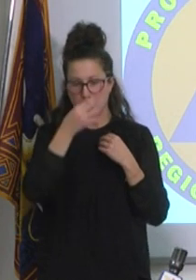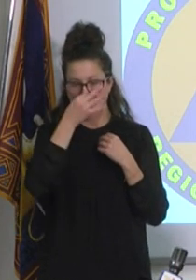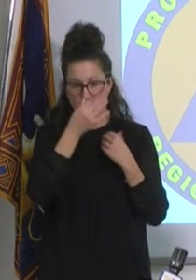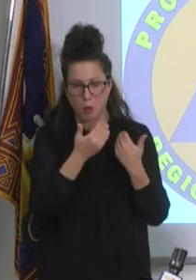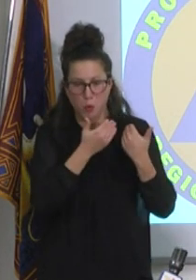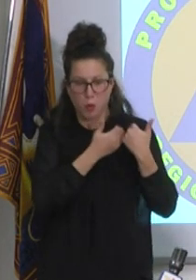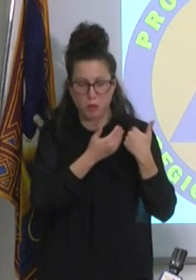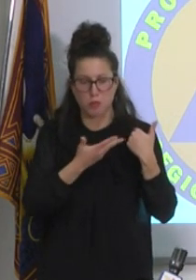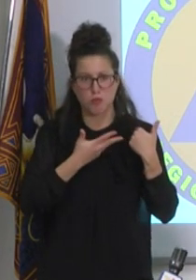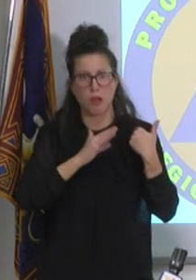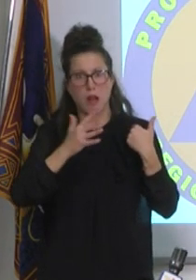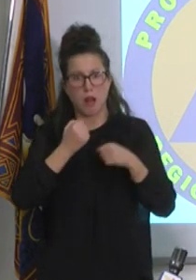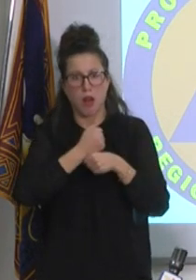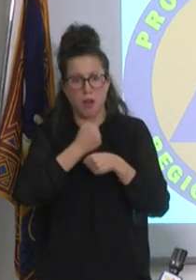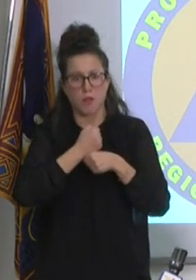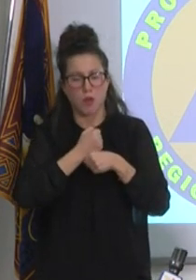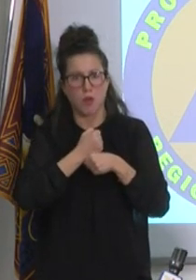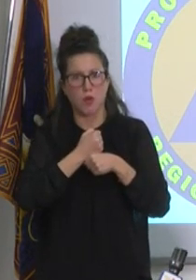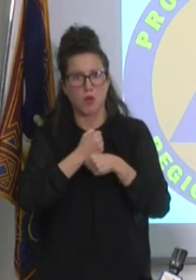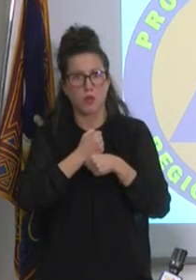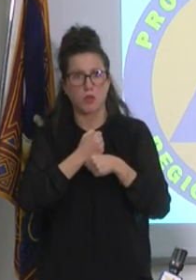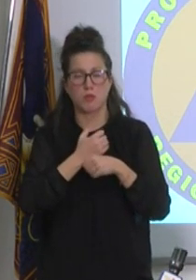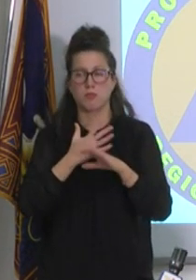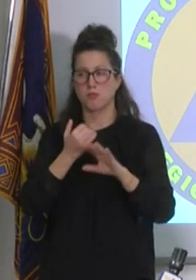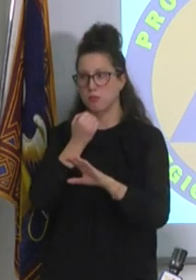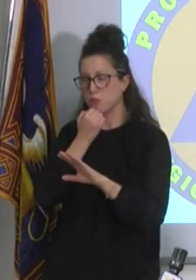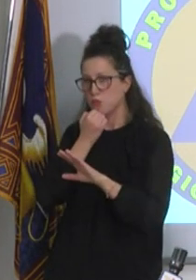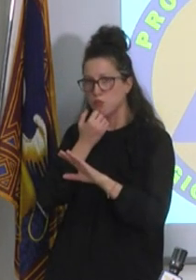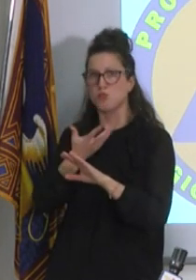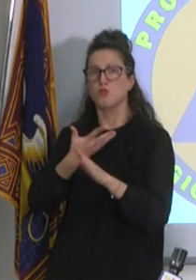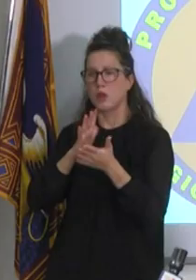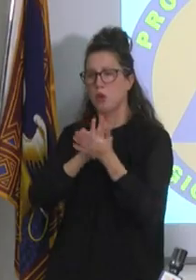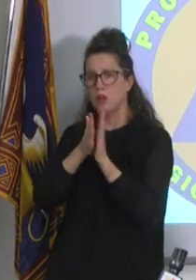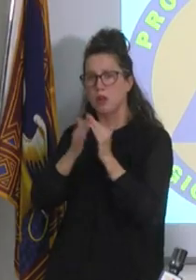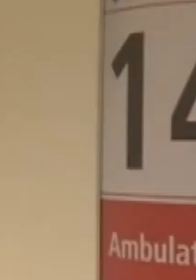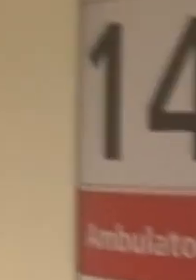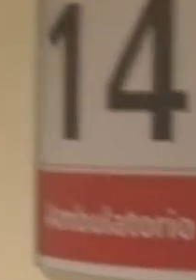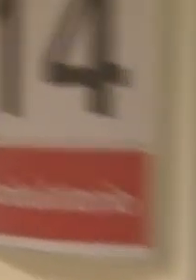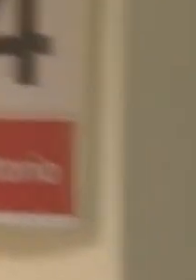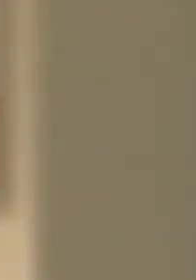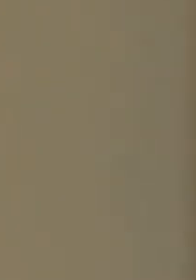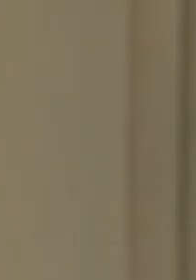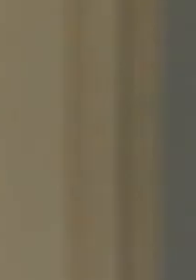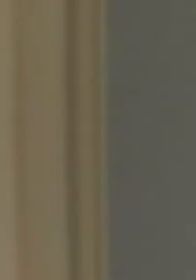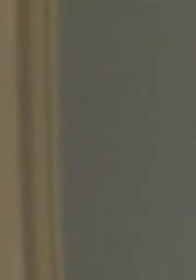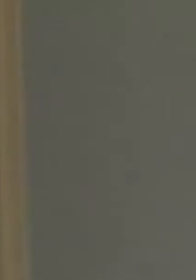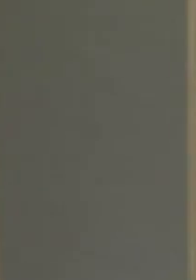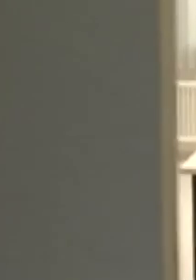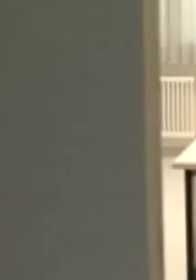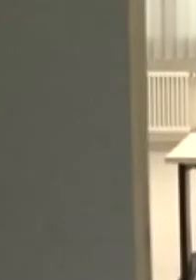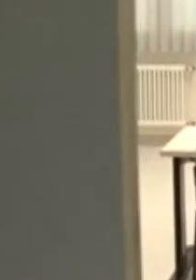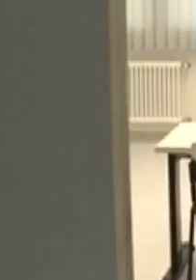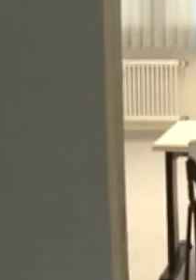sul contratto nazionale dopo di che vi ricordo che siccome sono remunerati e poi uno si organizza così a